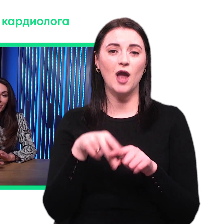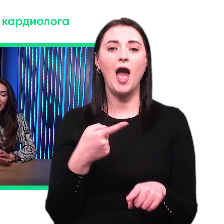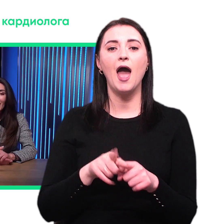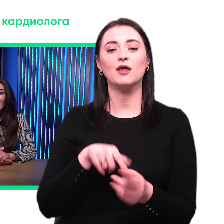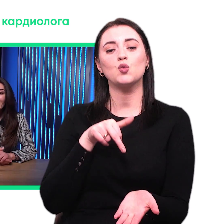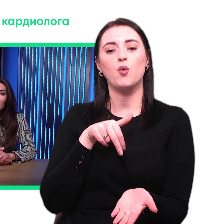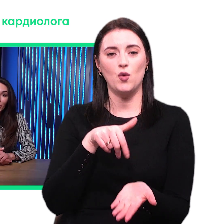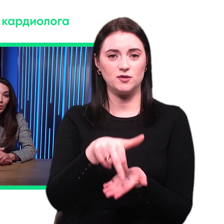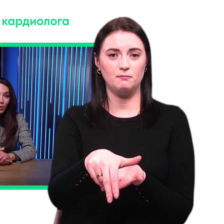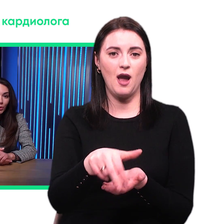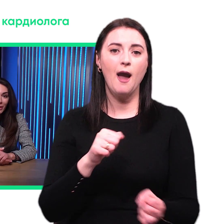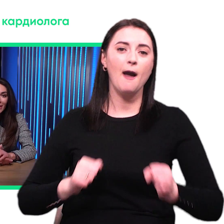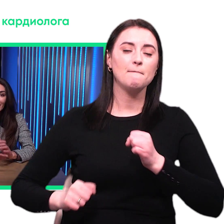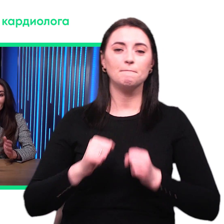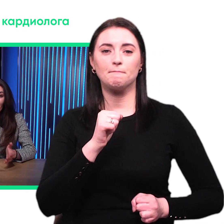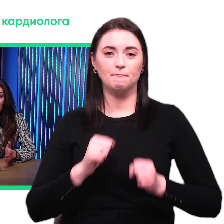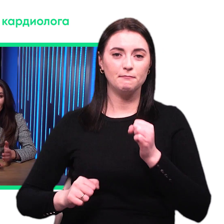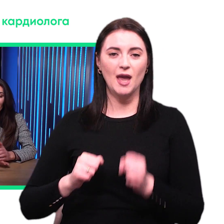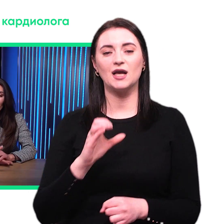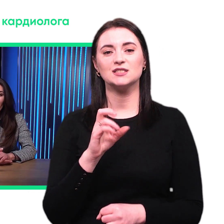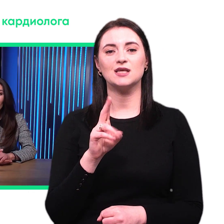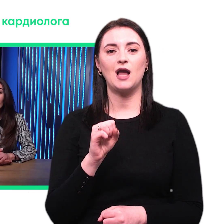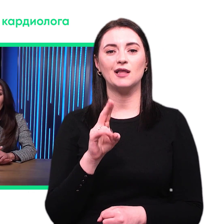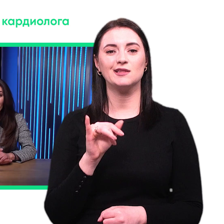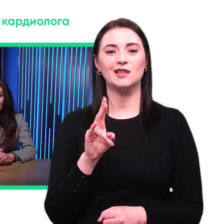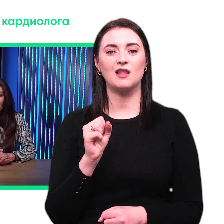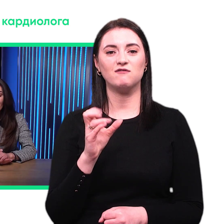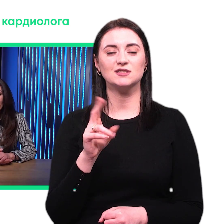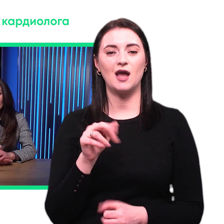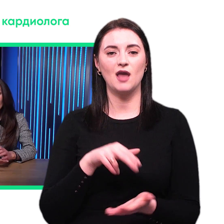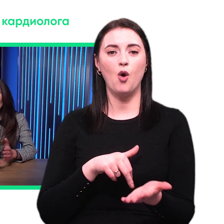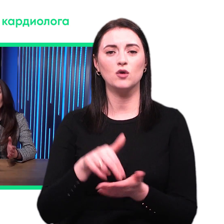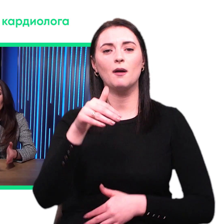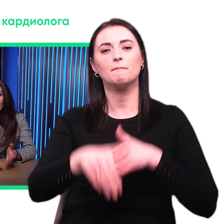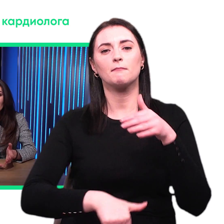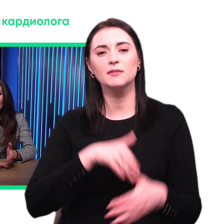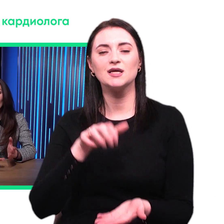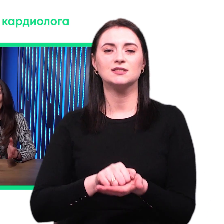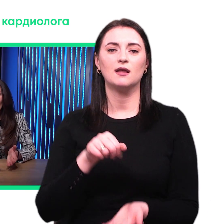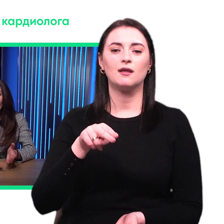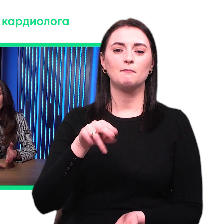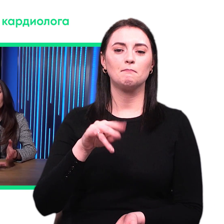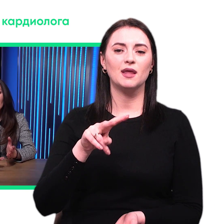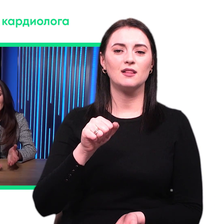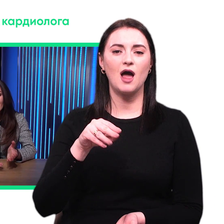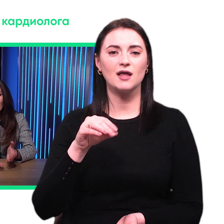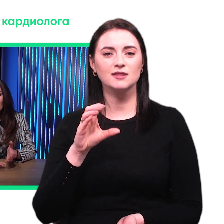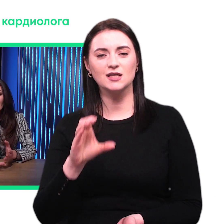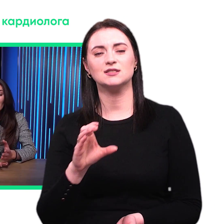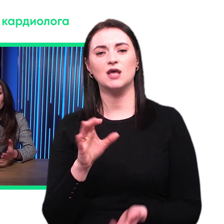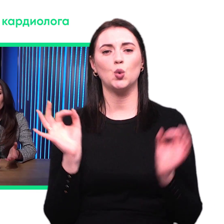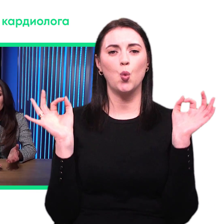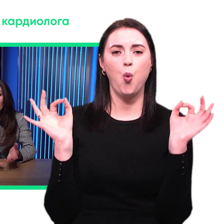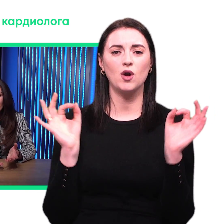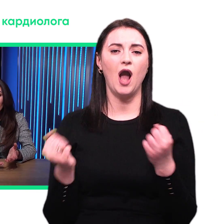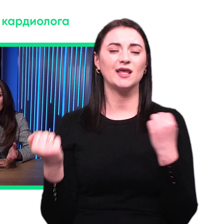ходьба. Это бег трусцой, скандинавская ходьба, плавание, занятие пилатесом, йогой, гимнастикой,